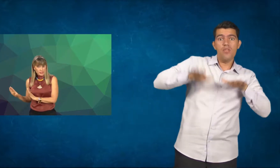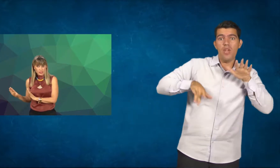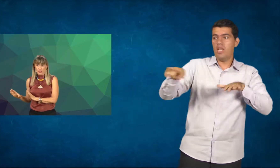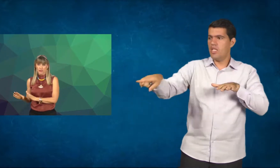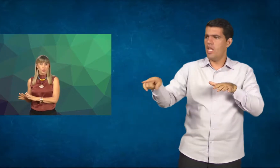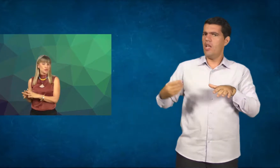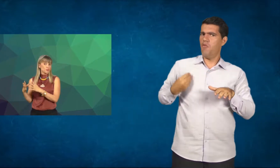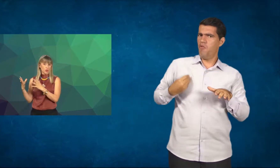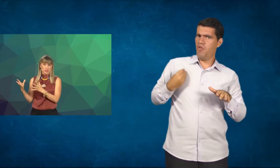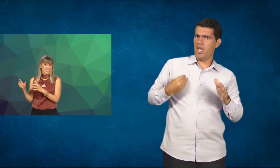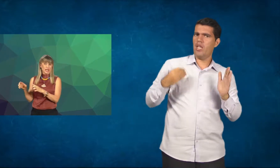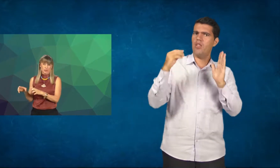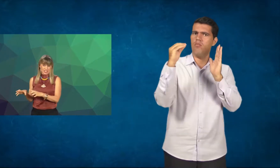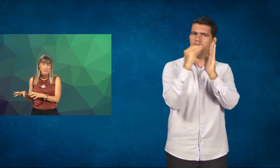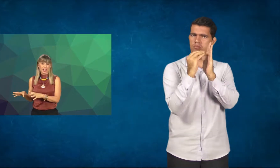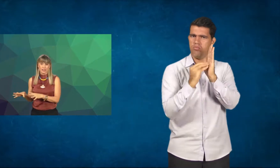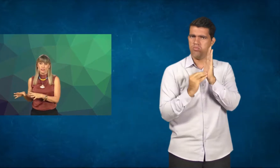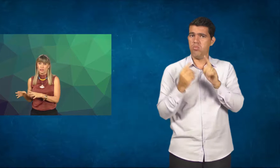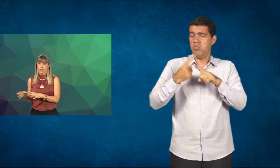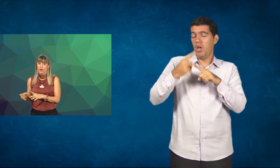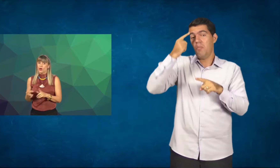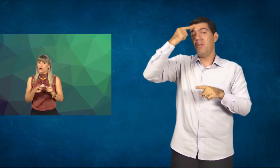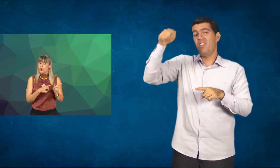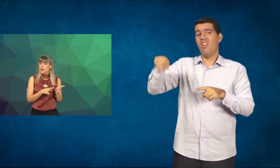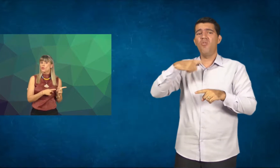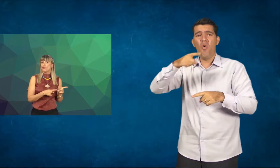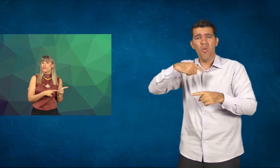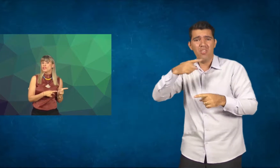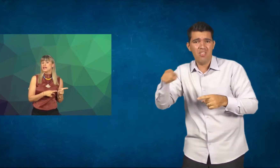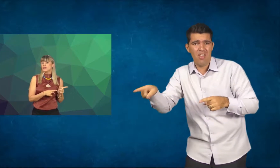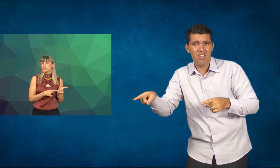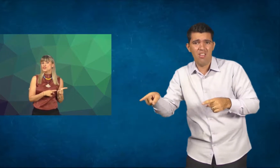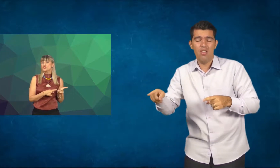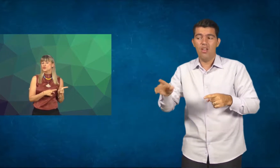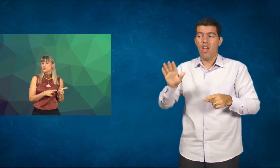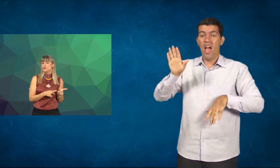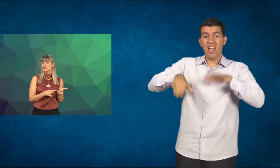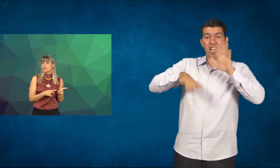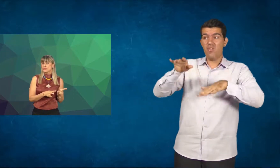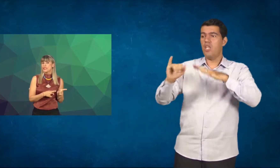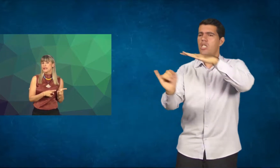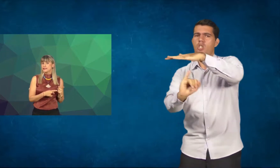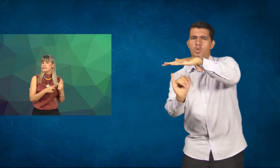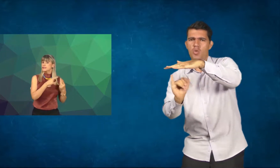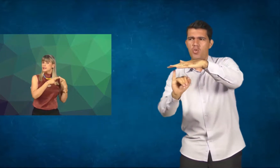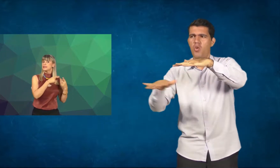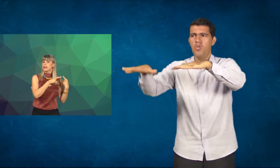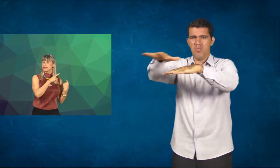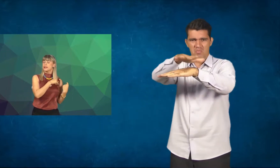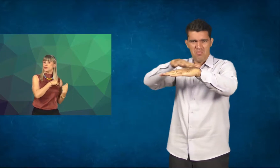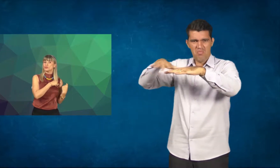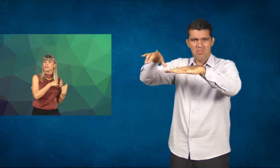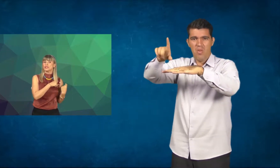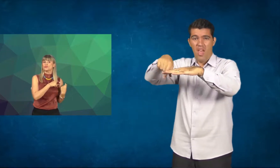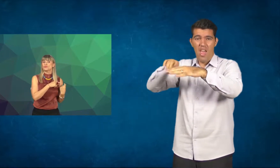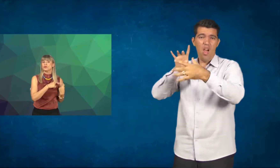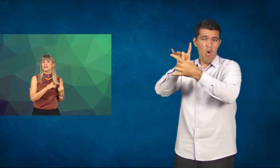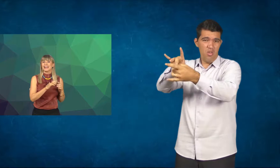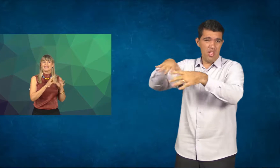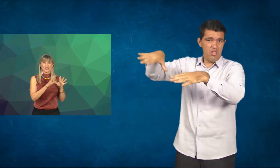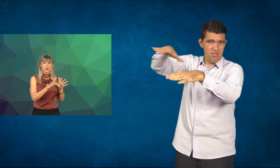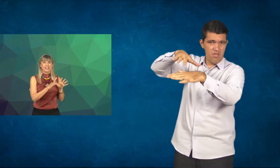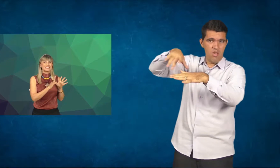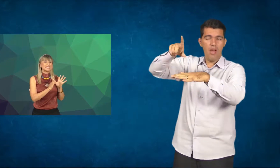da frequência devido a uma suposta incapacidade, ora, eram confinados em instituições consideradas, naquele